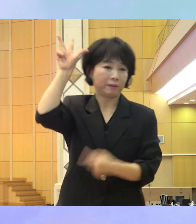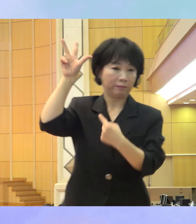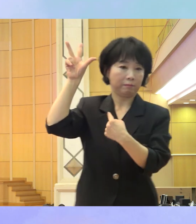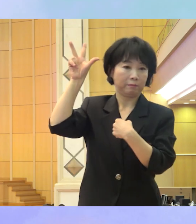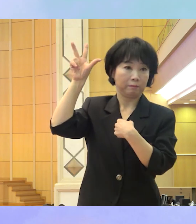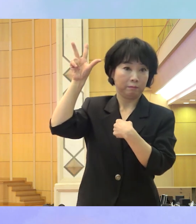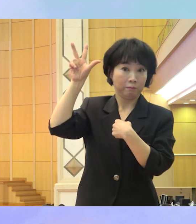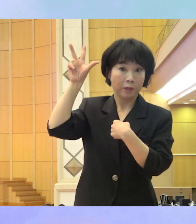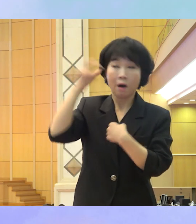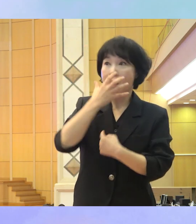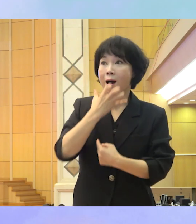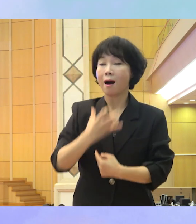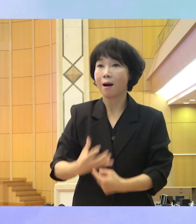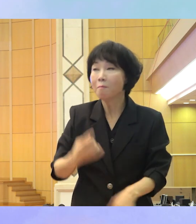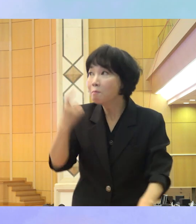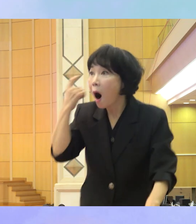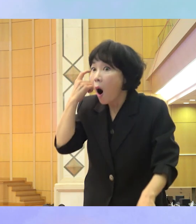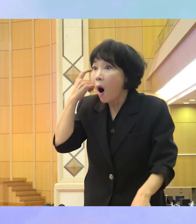그래서 아브라함이